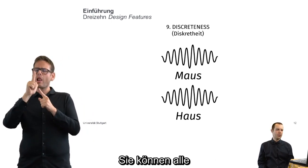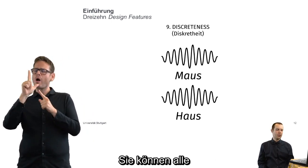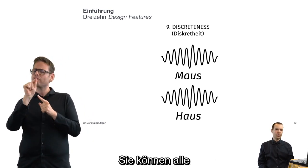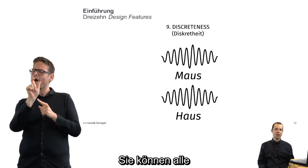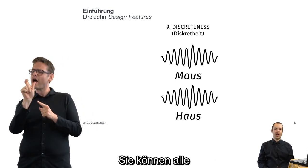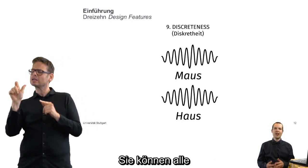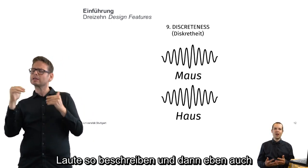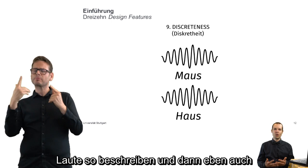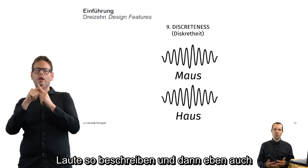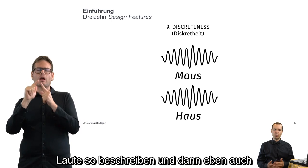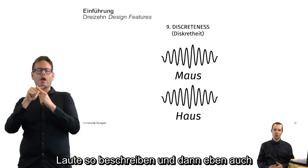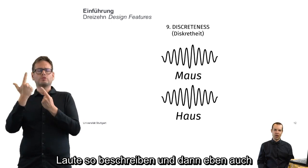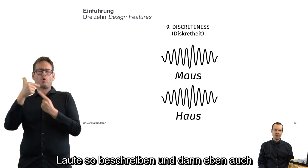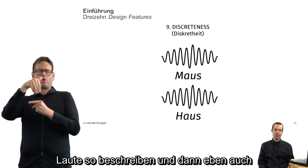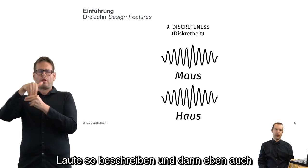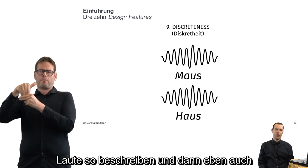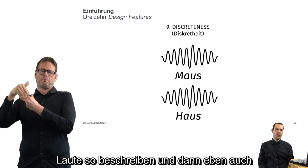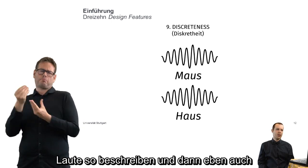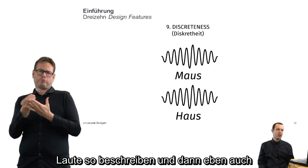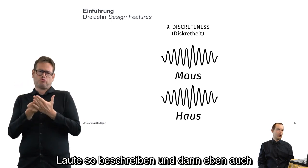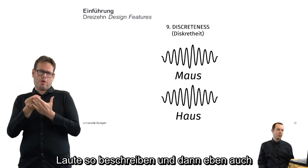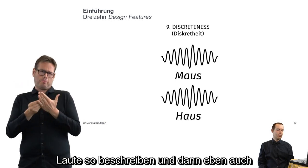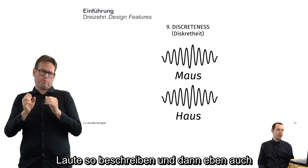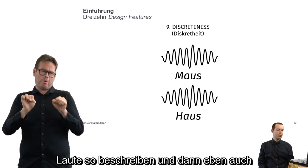Sie können alle Laute so beschreiben.